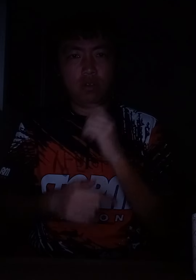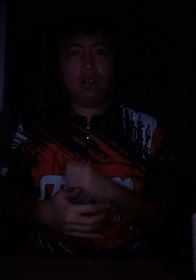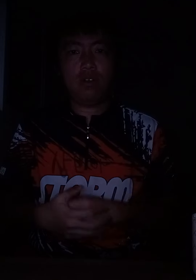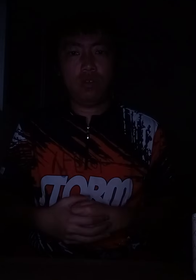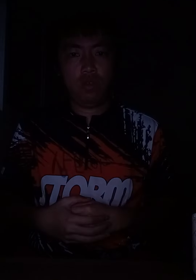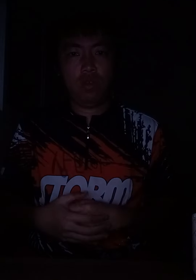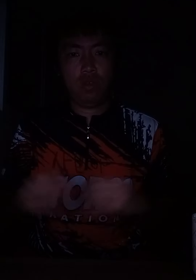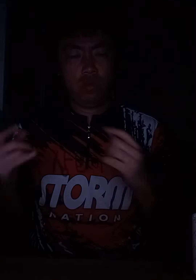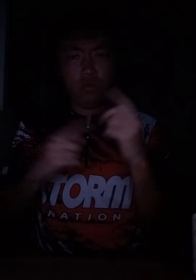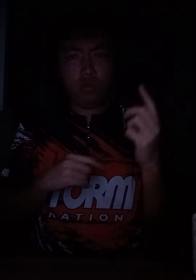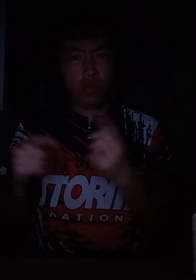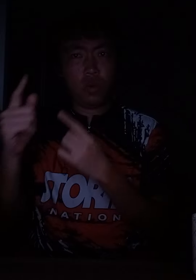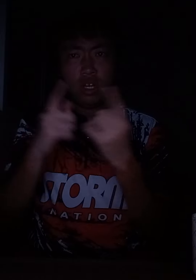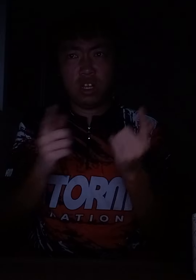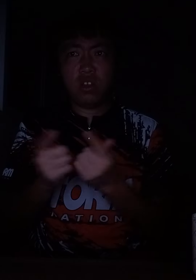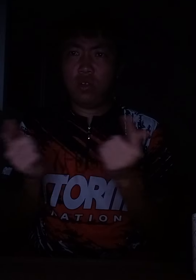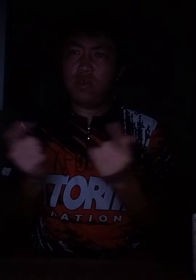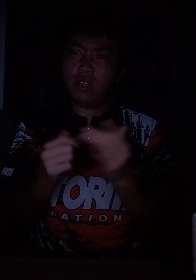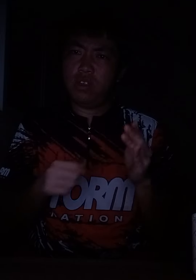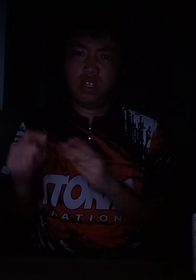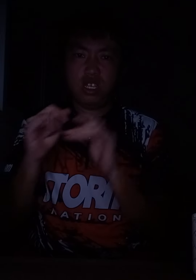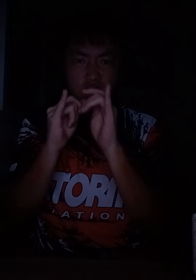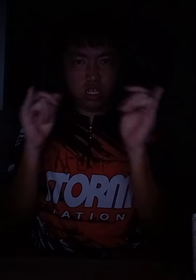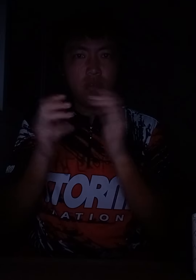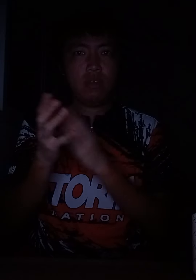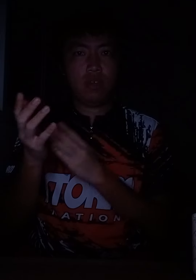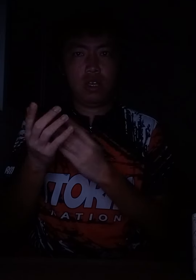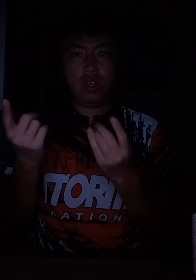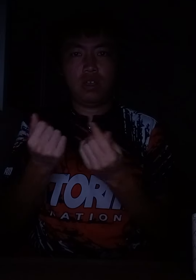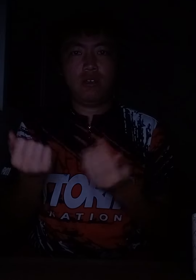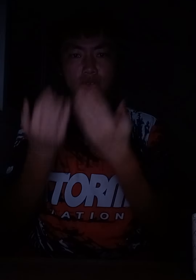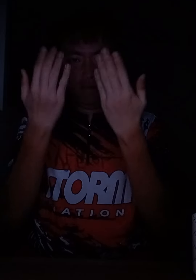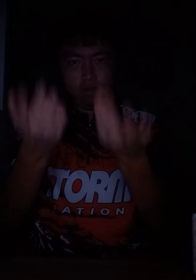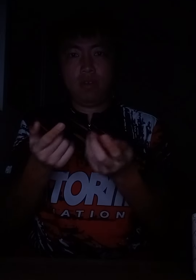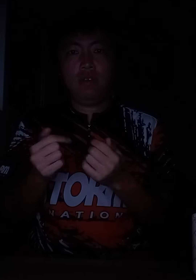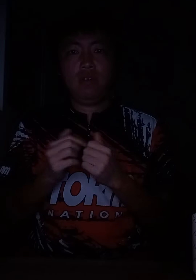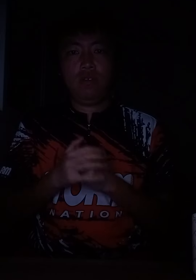네, 기사 폭행은 가중처벌을 받을 수도 있습니다. 조한대 기자입니다.